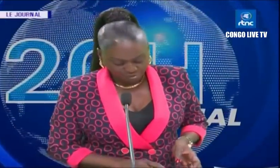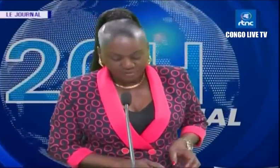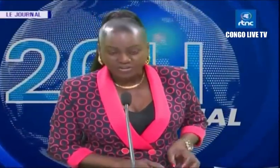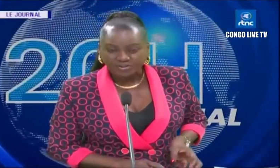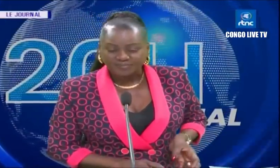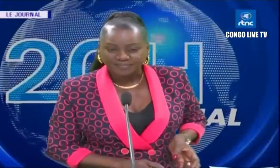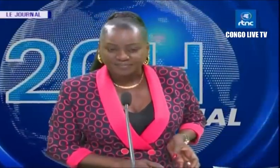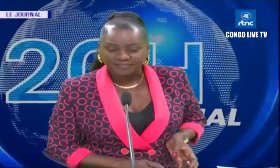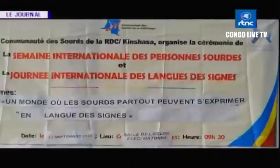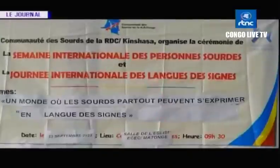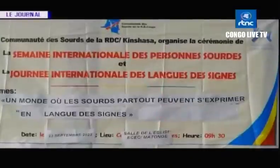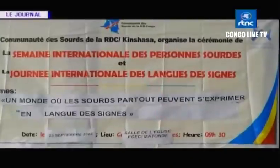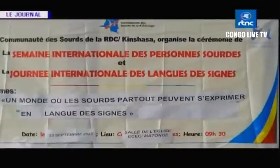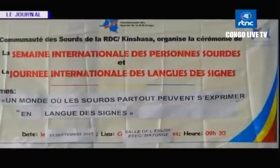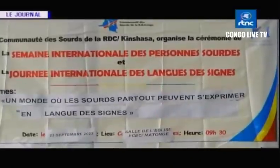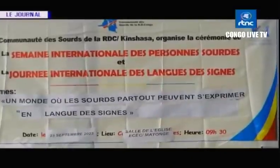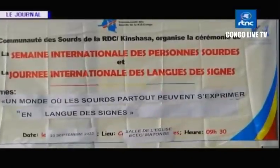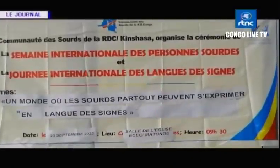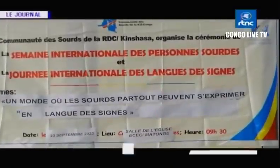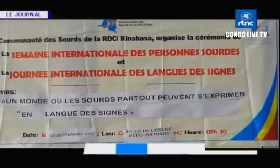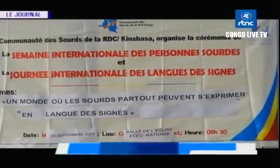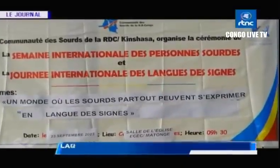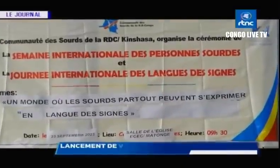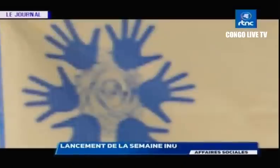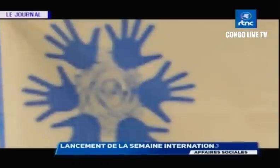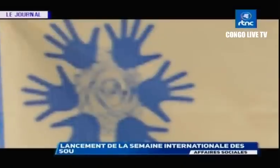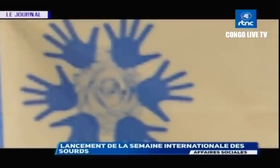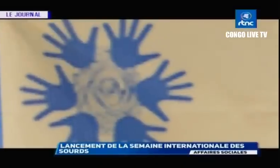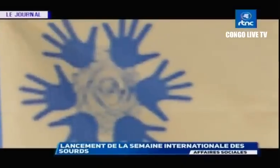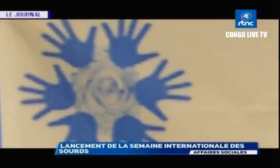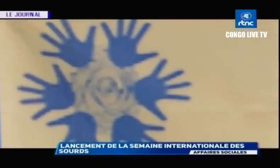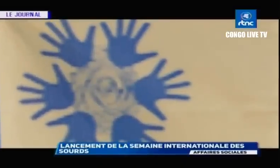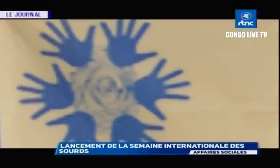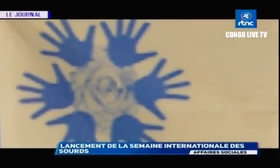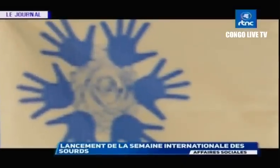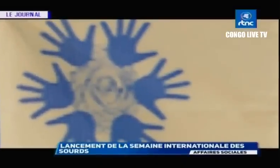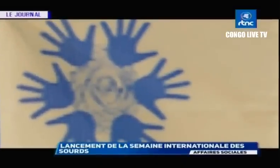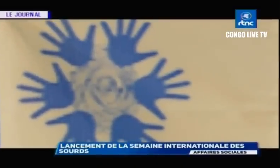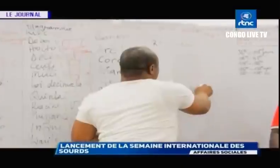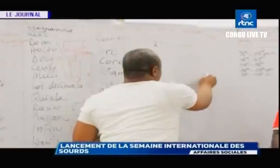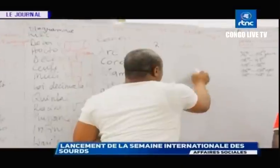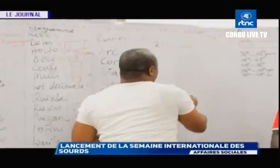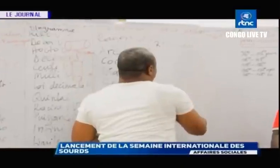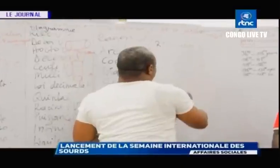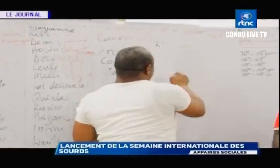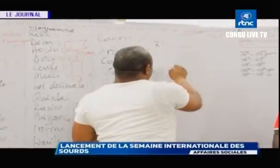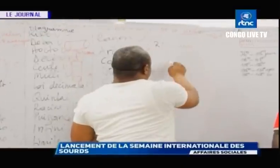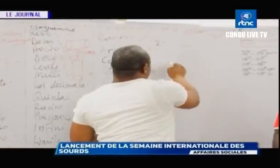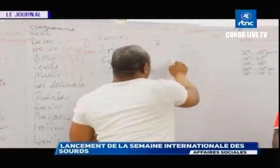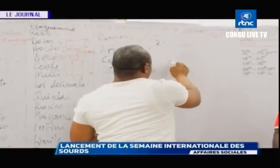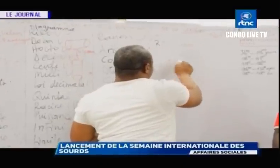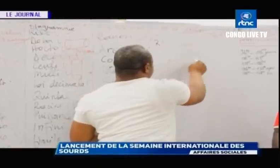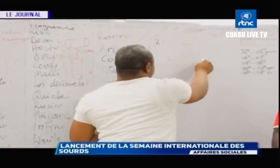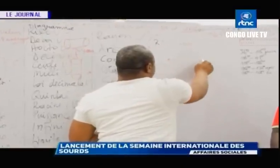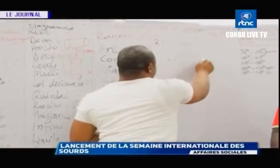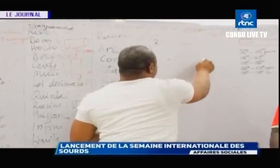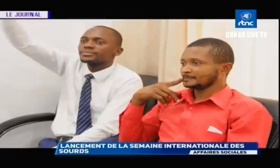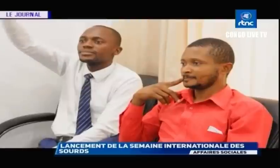reportage. La langue des signes, toujours elle, encore elle, à la date du 23 septembre de chaque